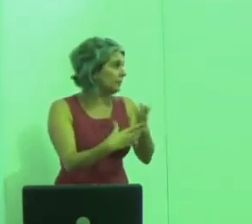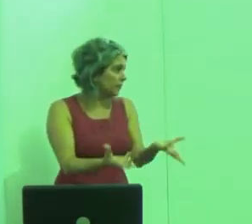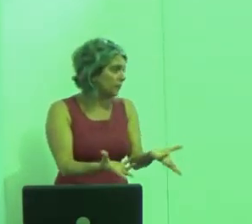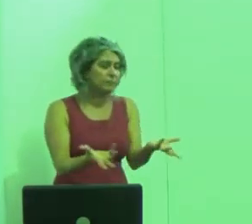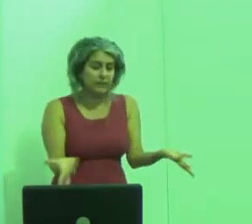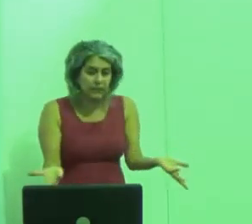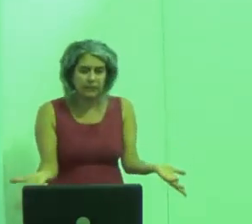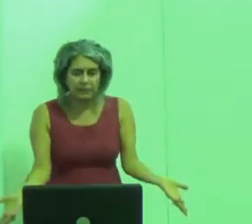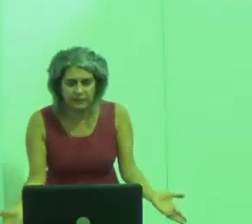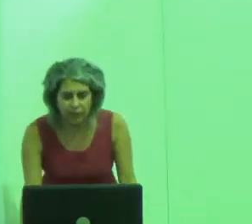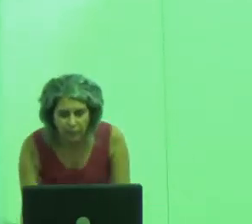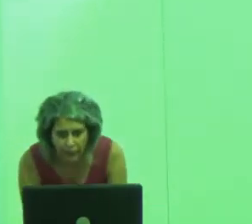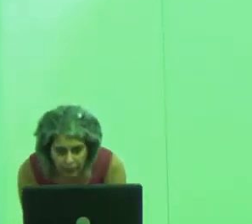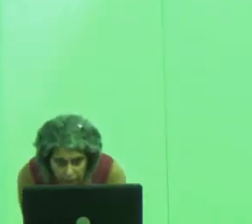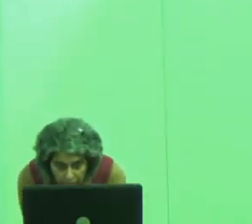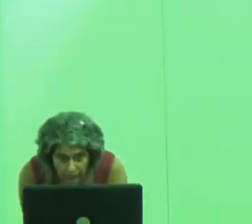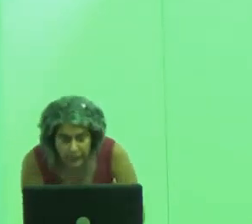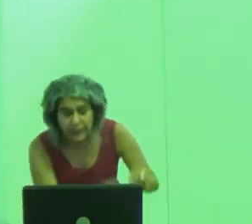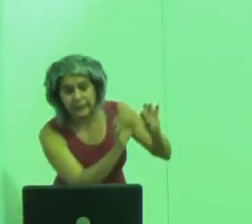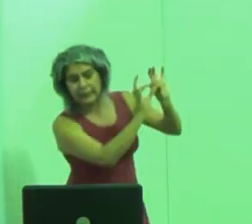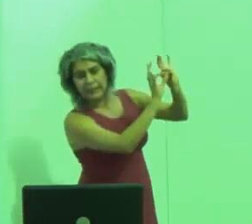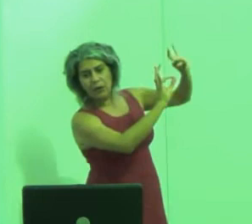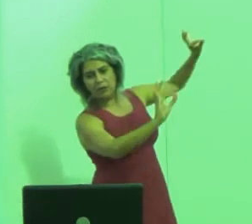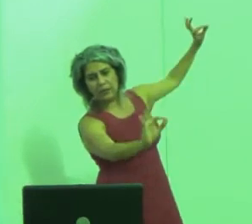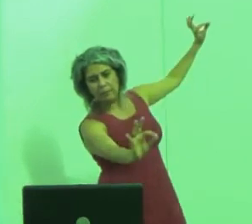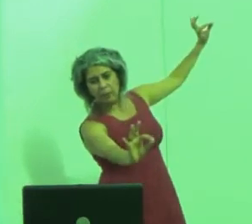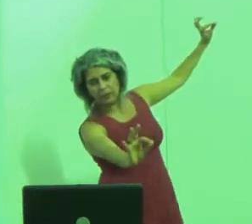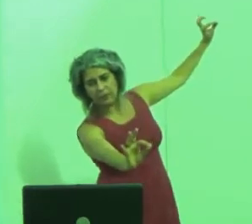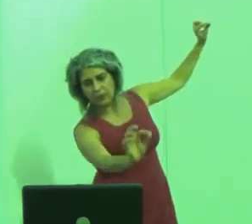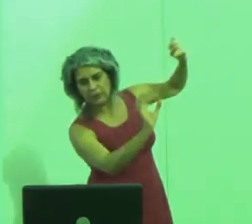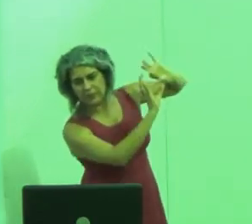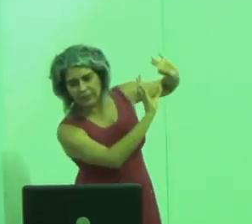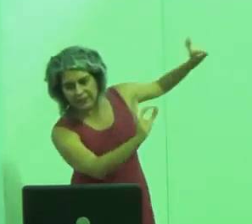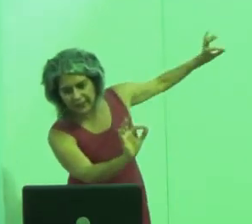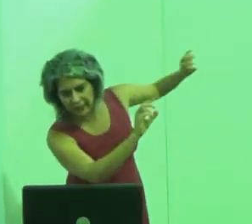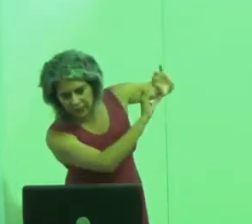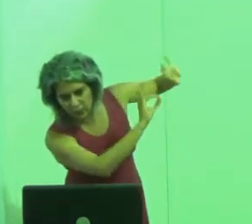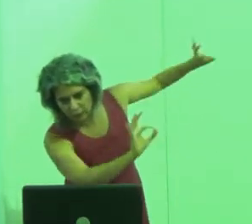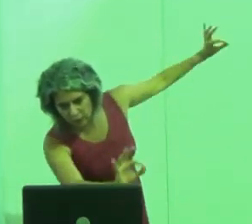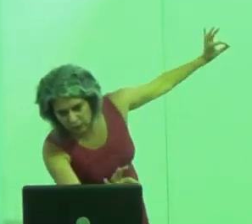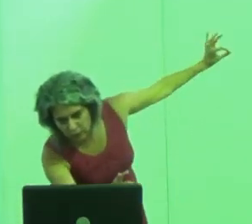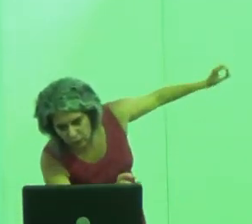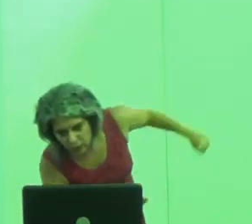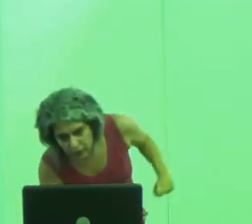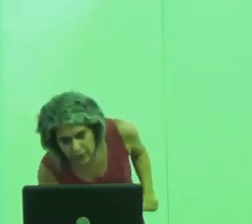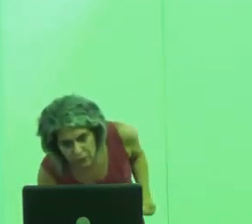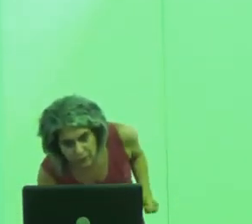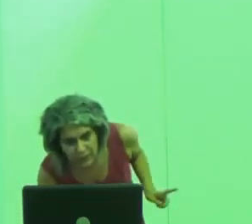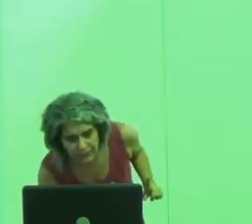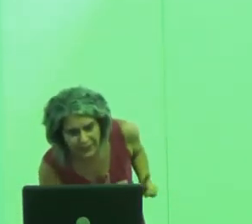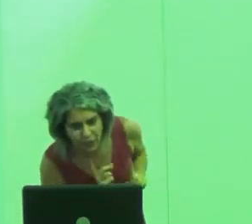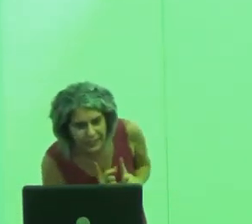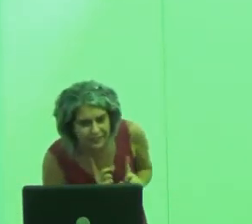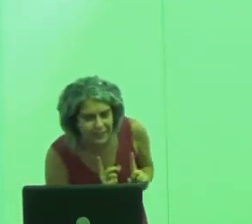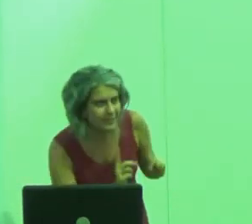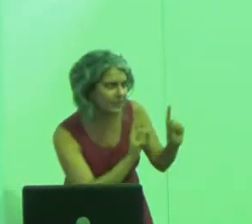sabe. Mas ele é o Marco. Na outra ponta, o que você vai ter, né, no outro eixo, você vai ter, olha que